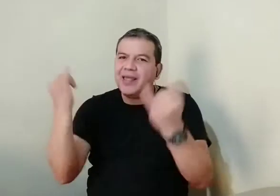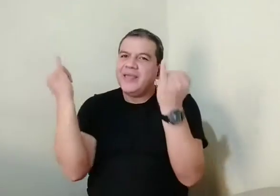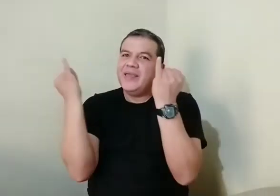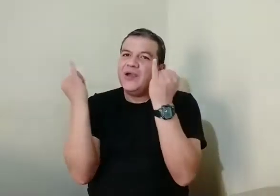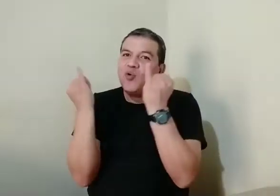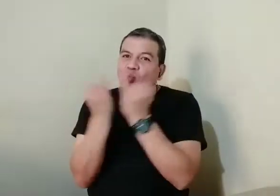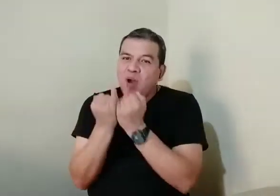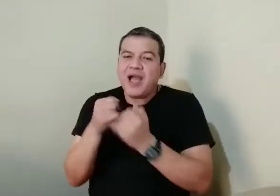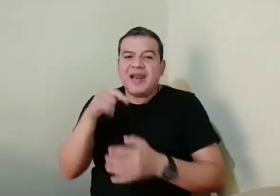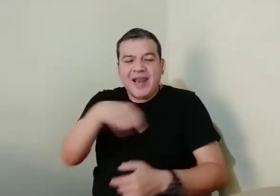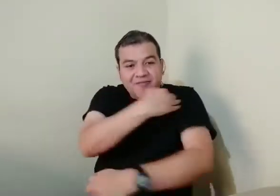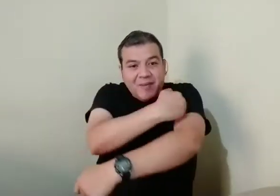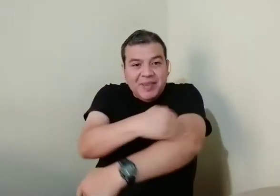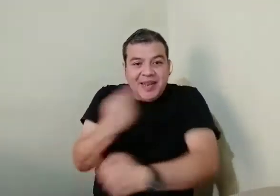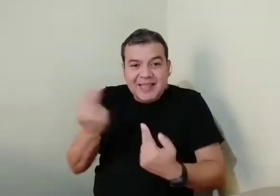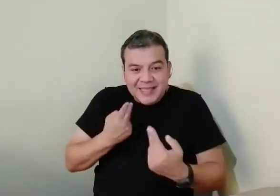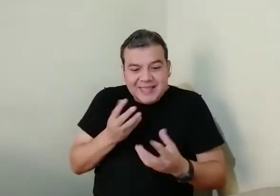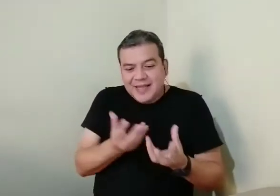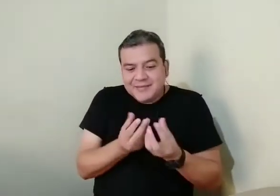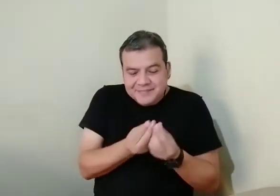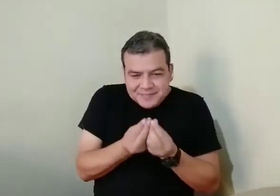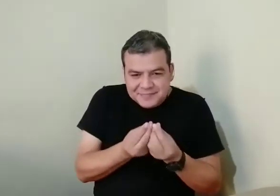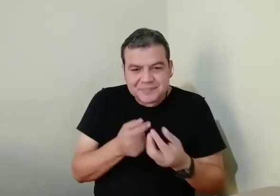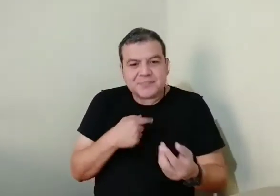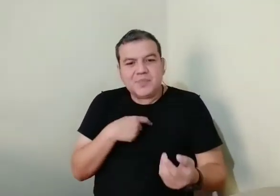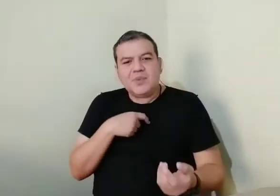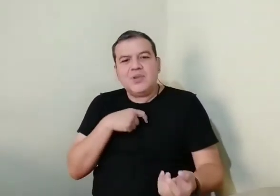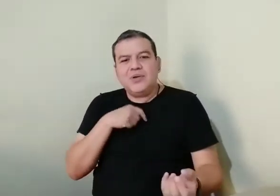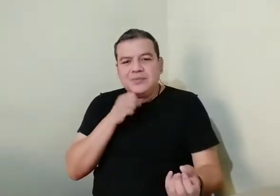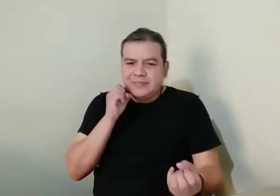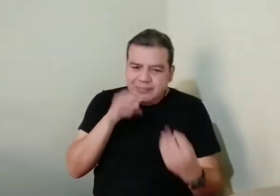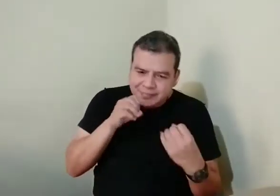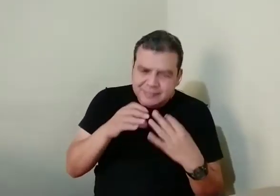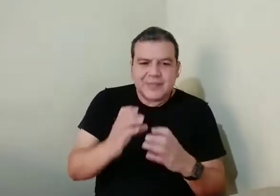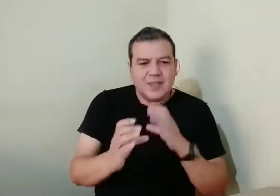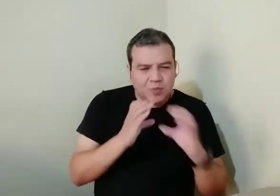desarrollar relaciones interpersonales dentro de la familia.